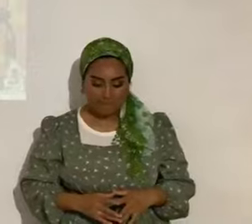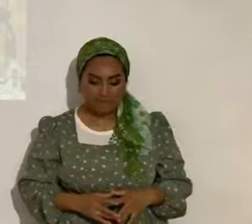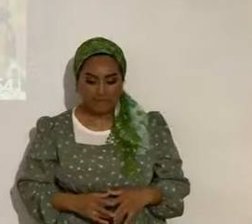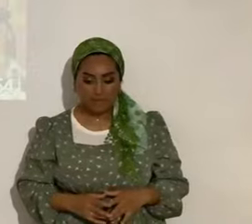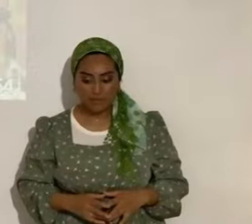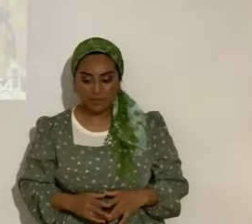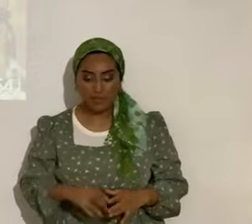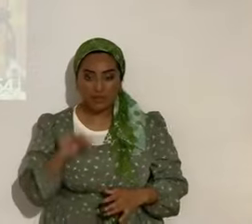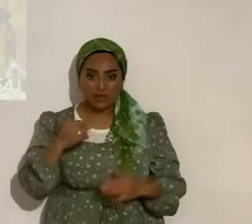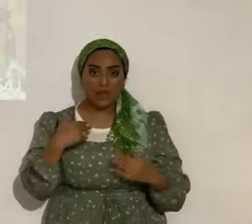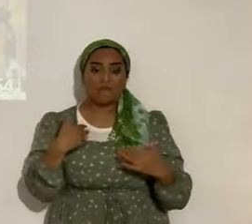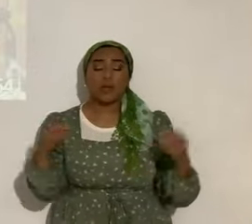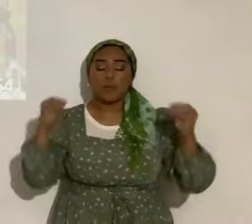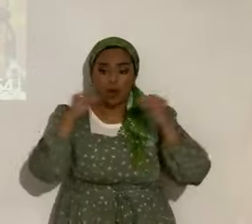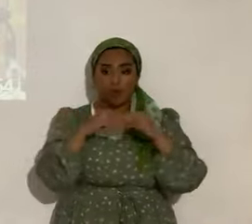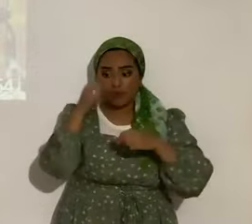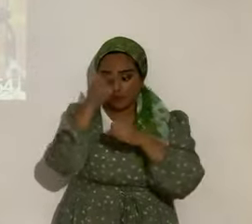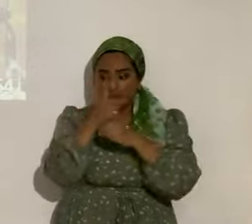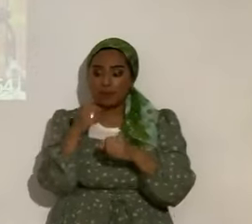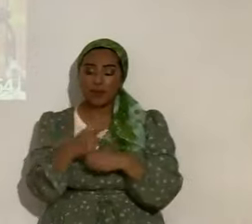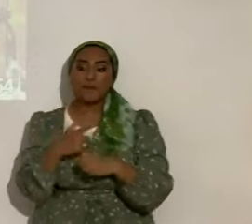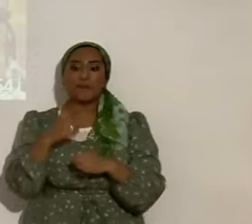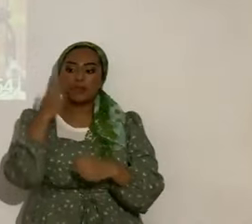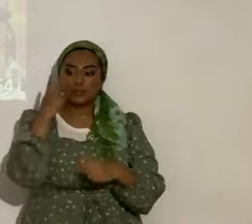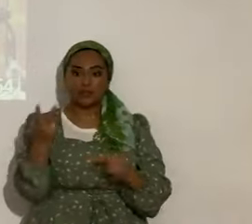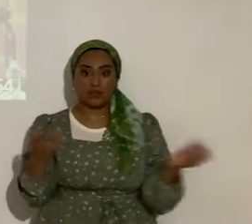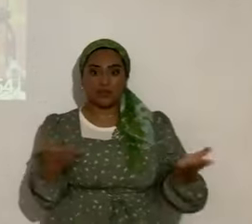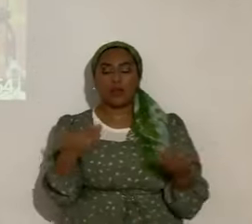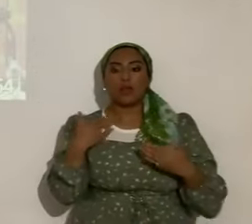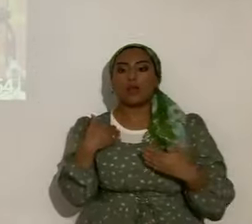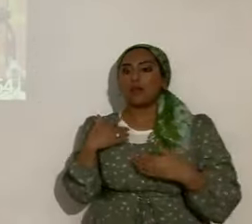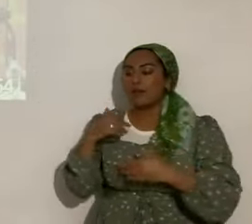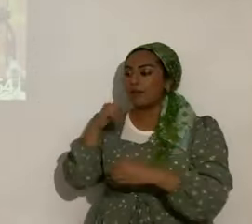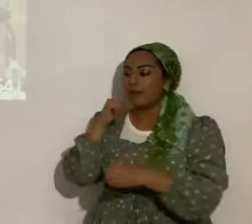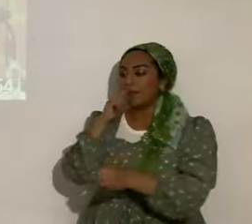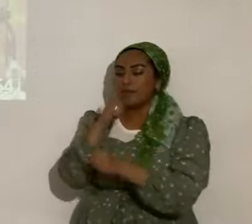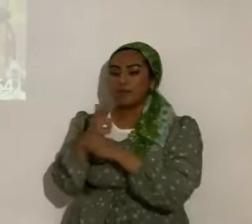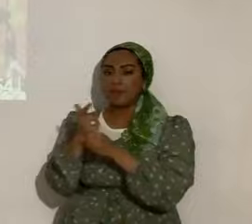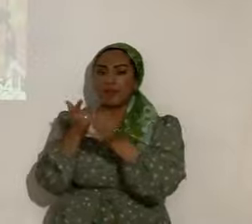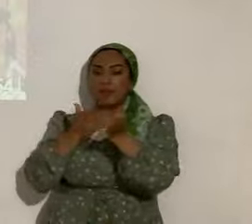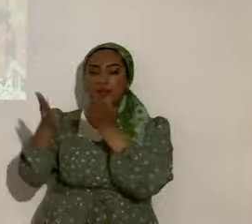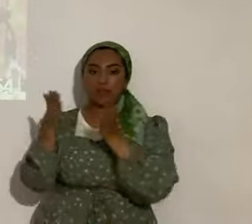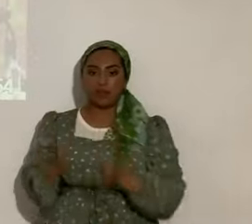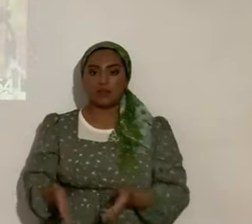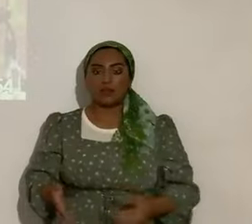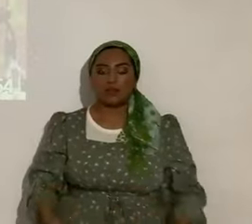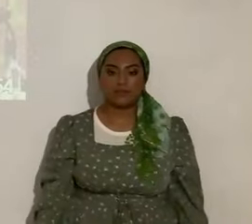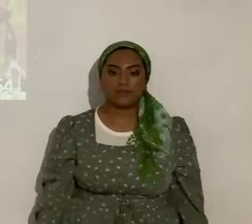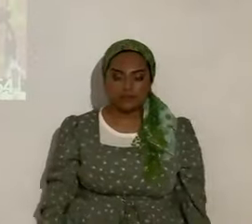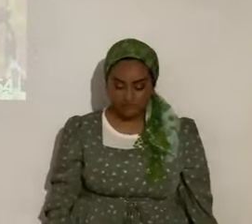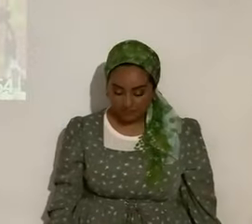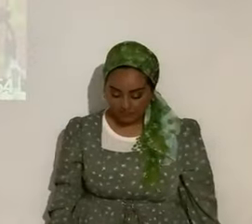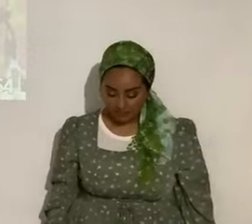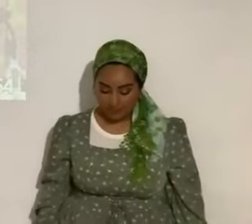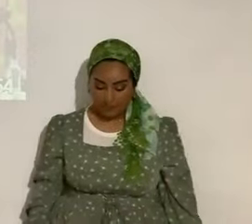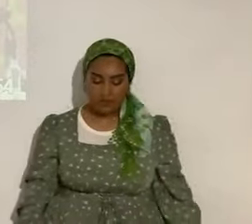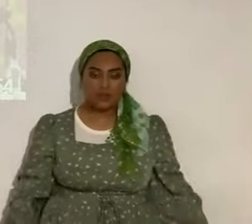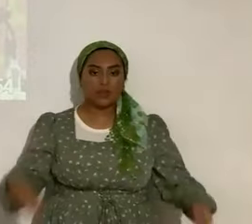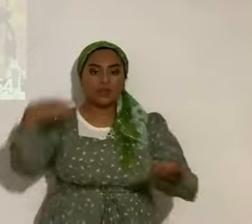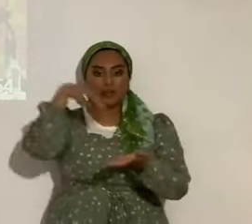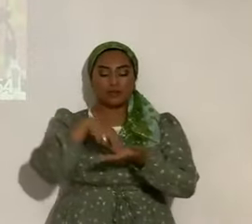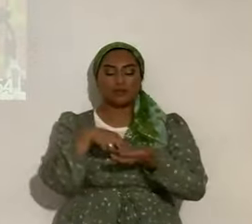tener otras hermanas que estén presentes. Aquí tenemos a las amadas Agayot, hermanas servidoras. Me voy poniendo de